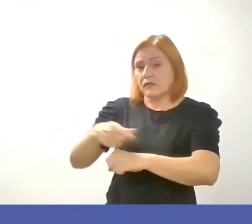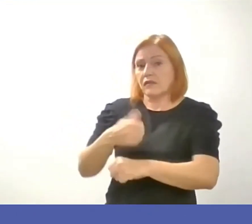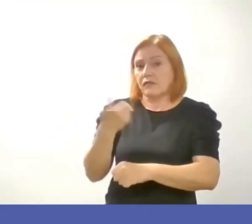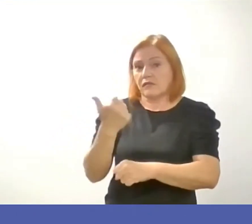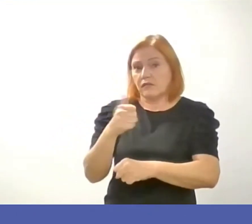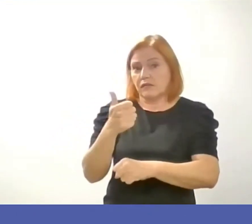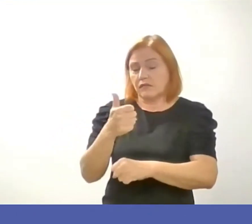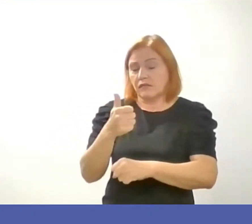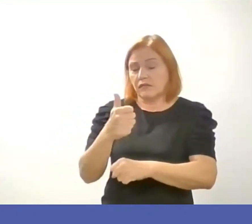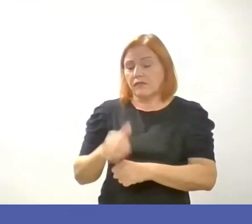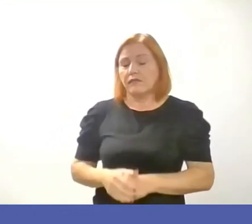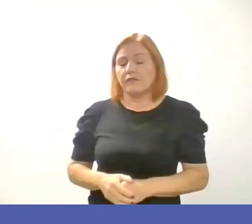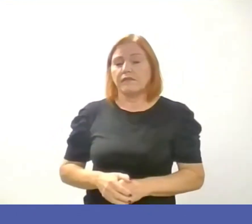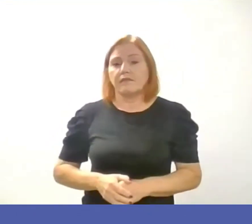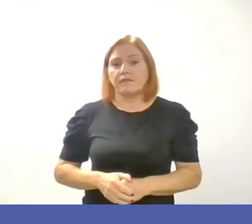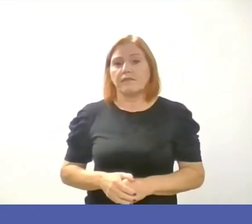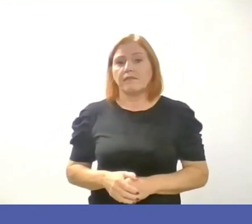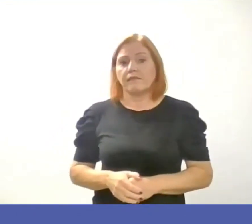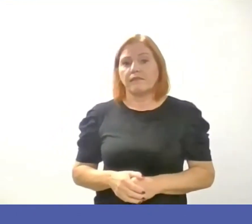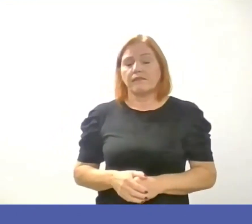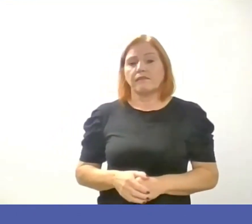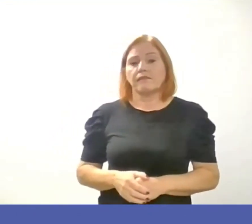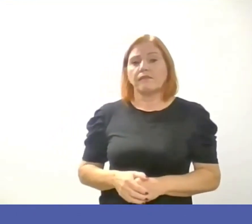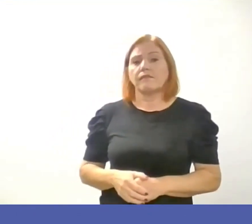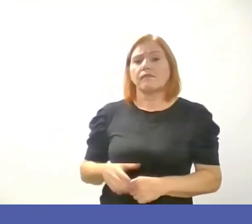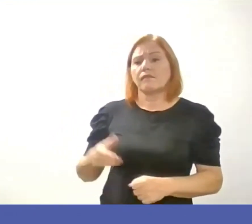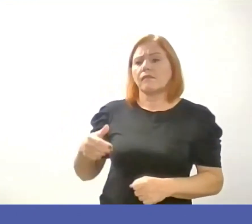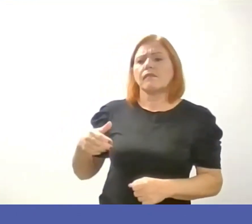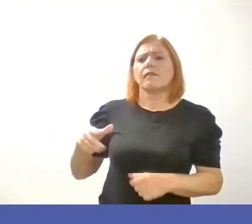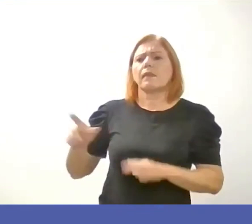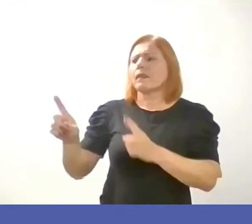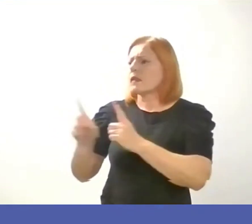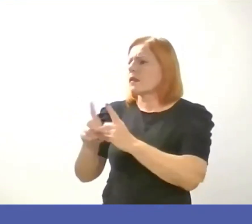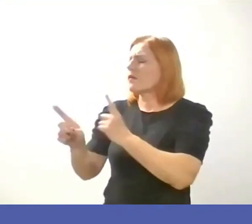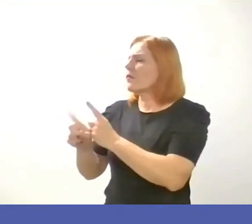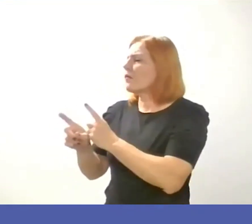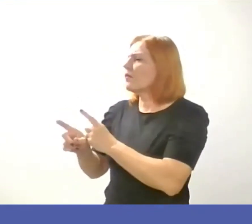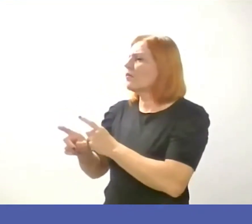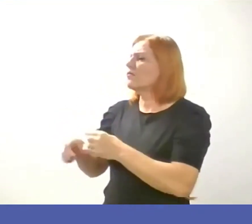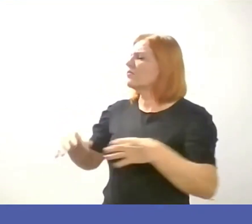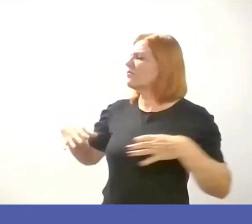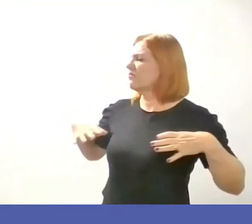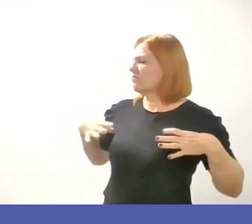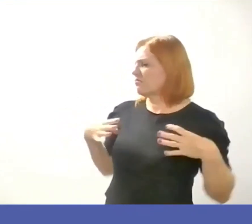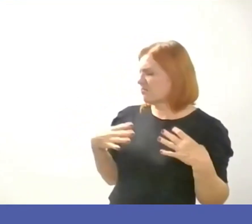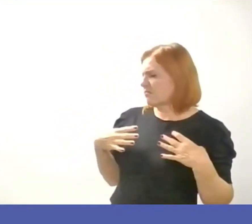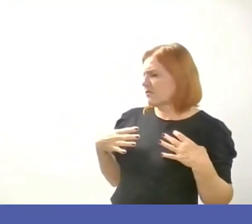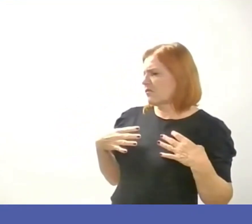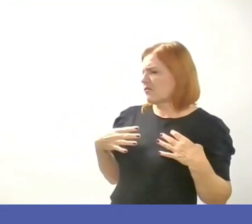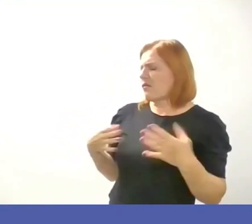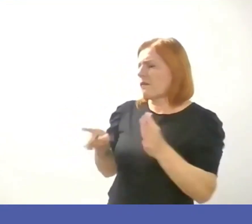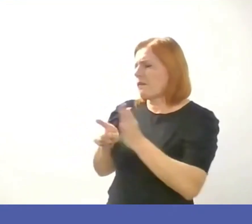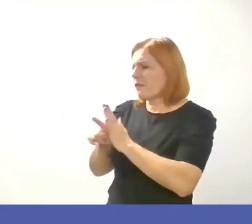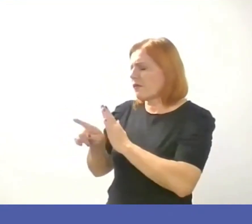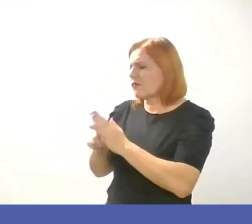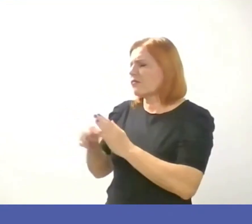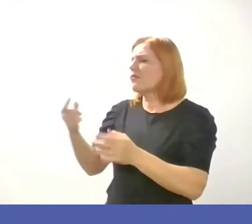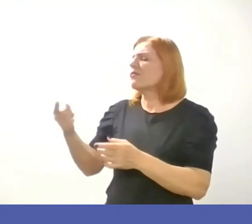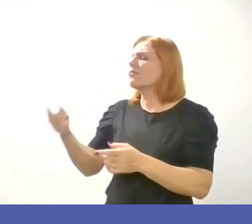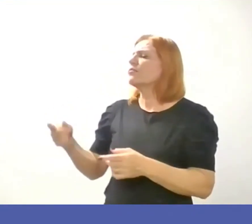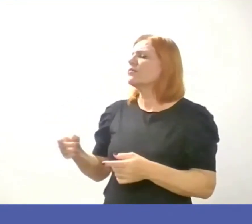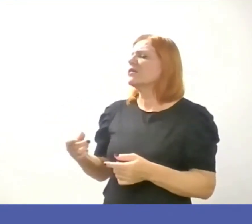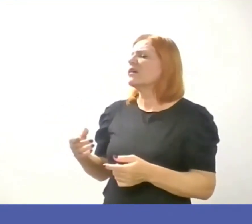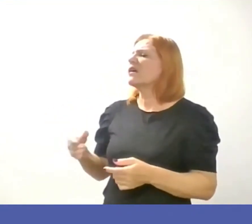que estavam desocupados, e perguntou-lhes: por que estivestes aqui desocupados o